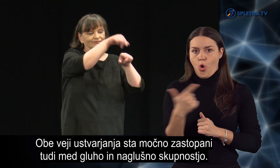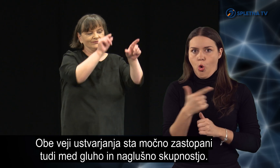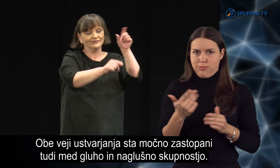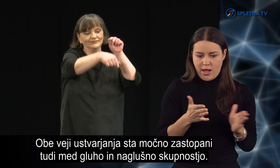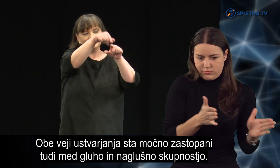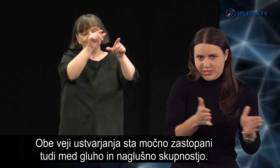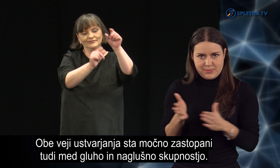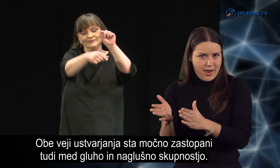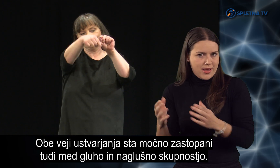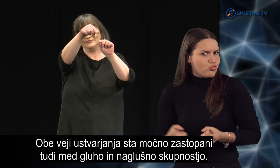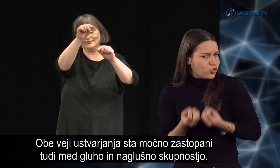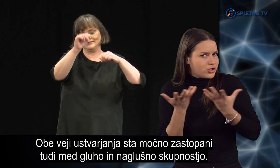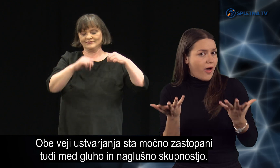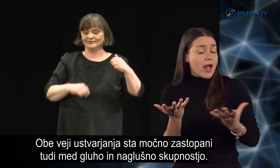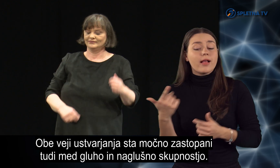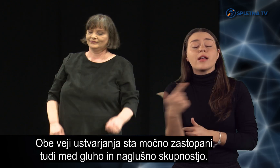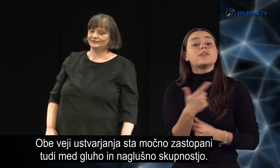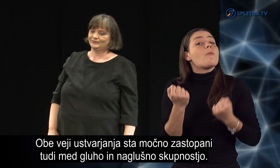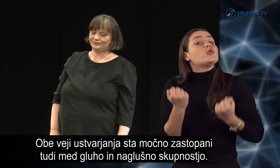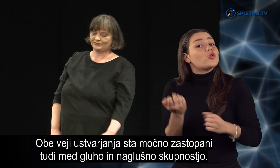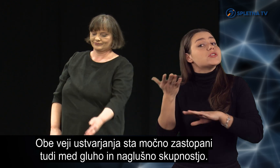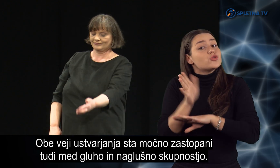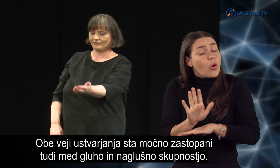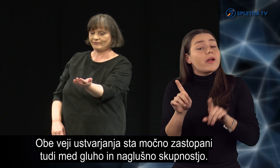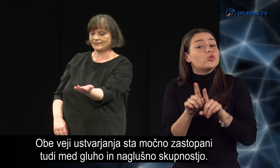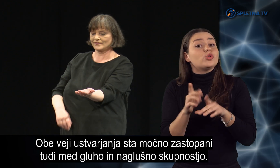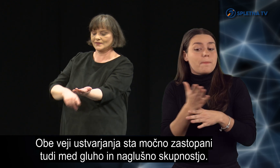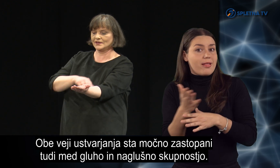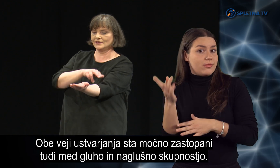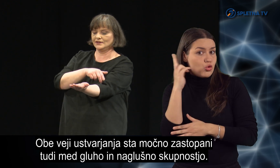Obe veji ustvarjanja sta močno zastopani tudi med gluho in naglušno skupnostjo.